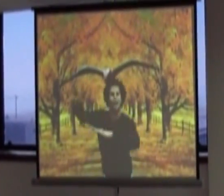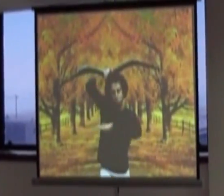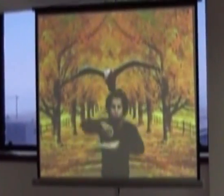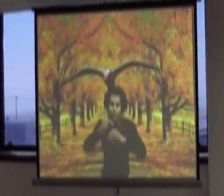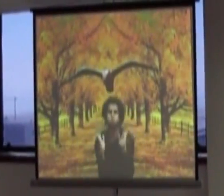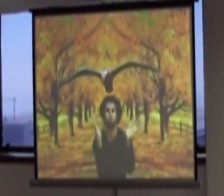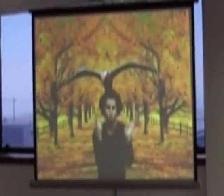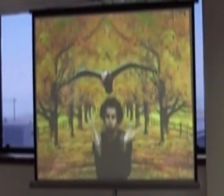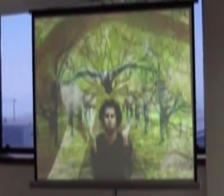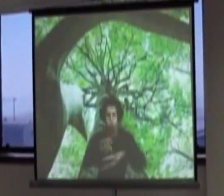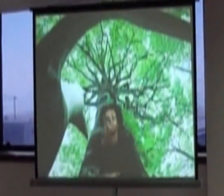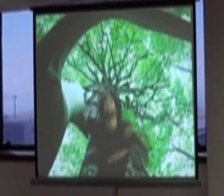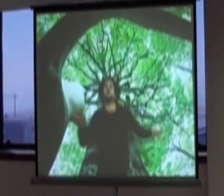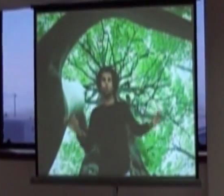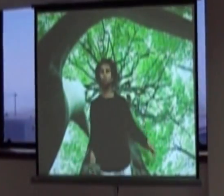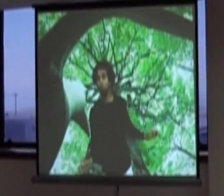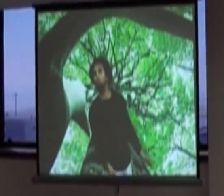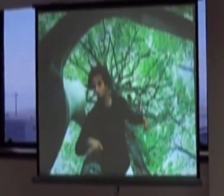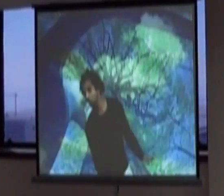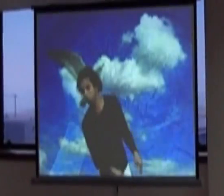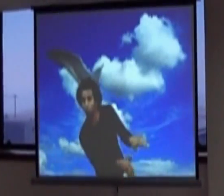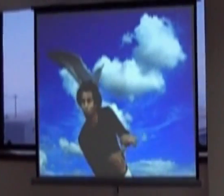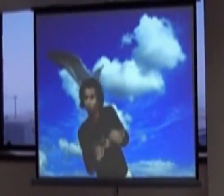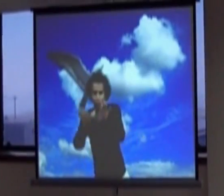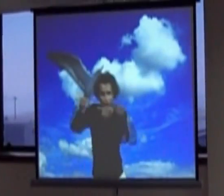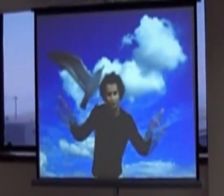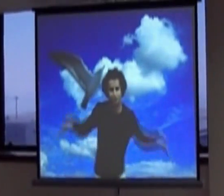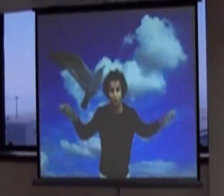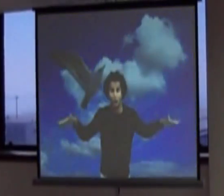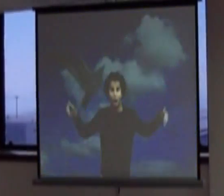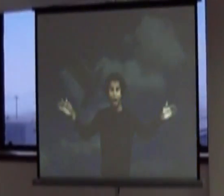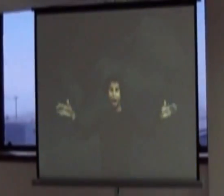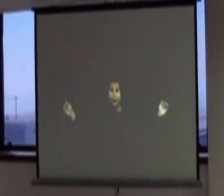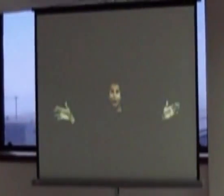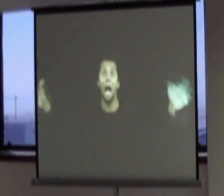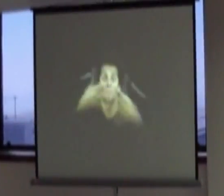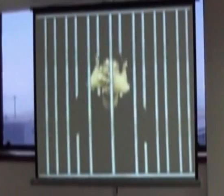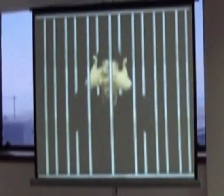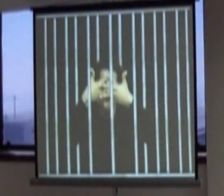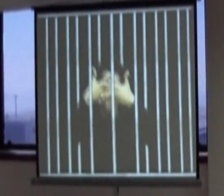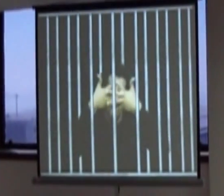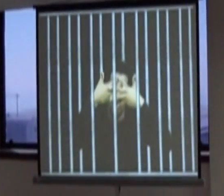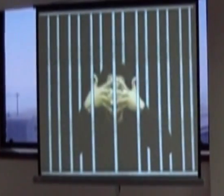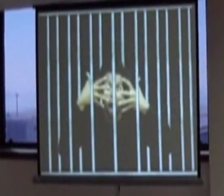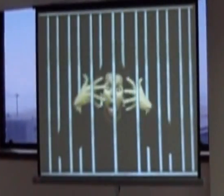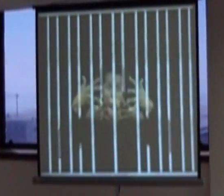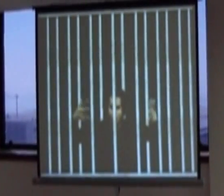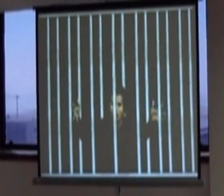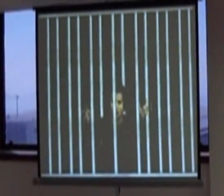ave é surda, e que rapidamente começa a voar rasantemente em diversas localidades daquele local,